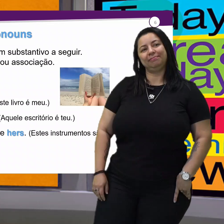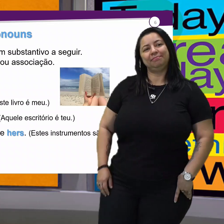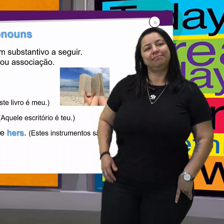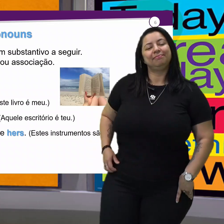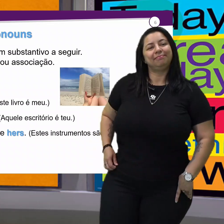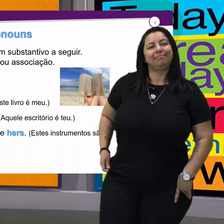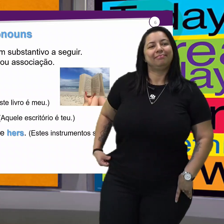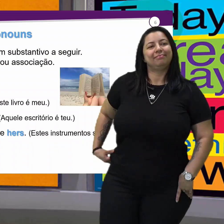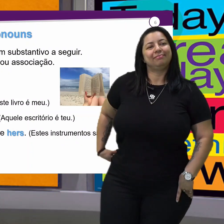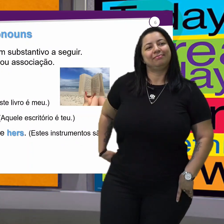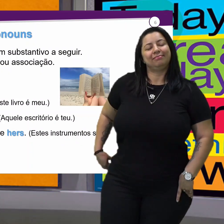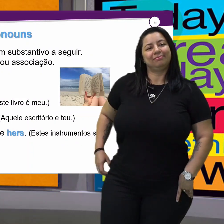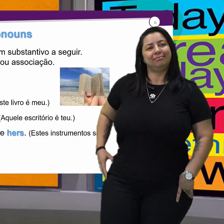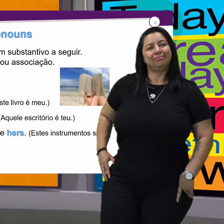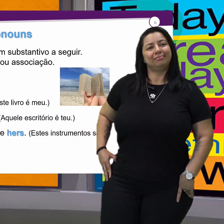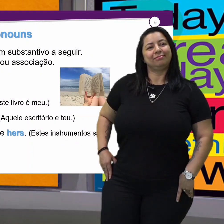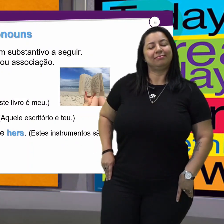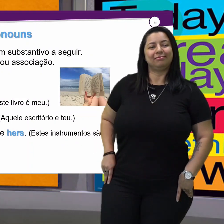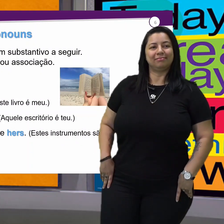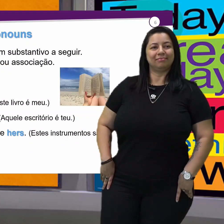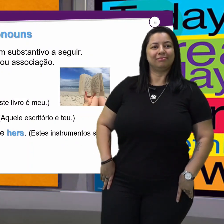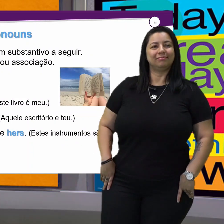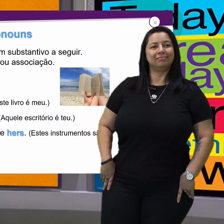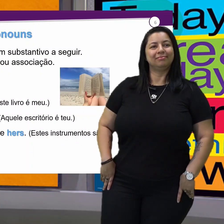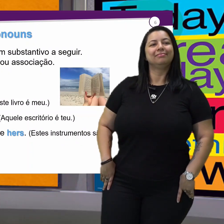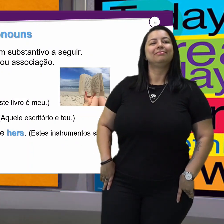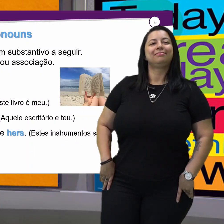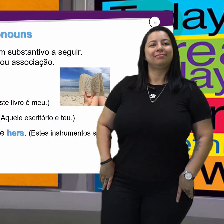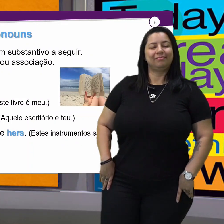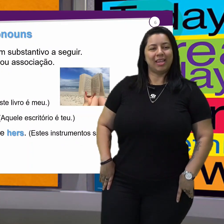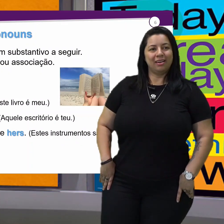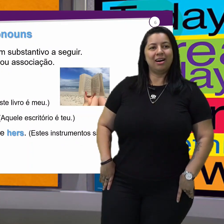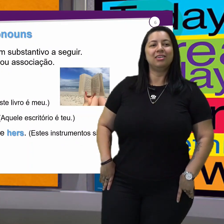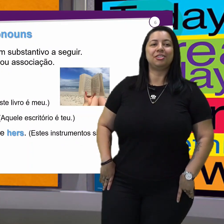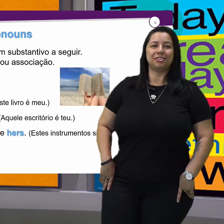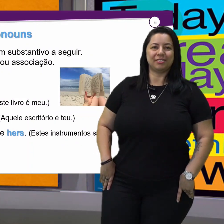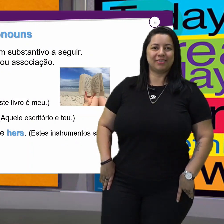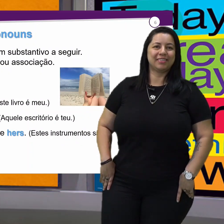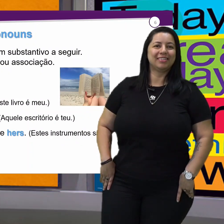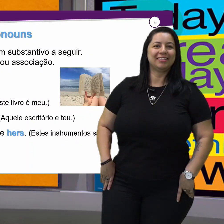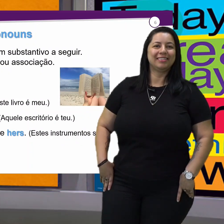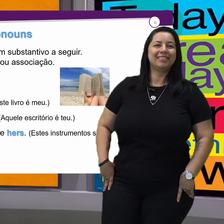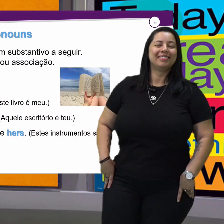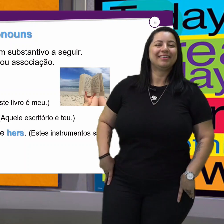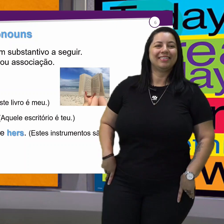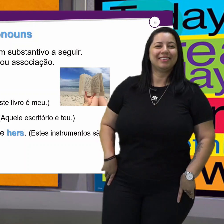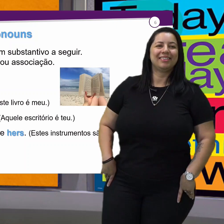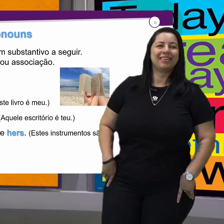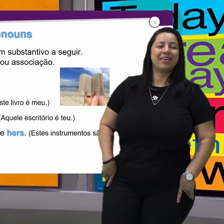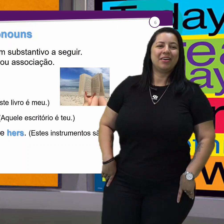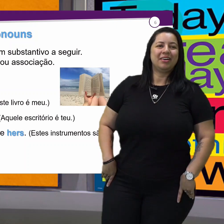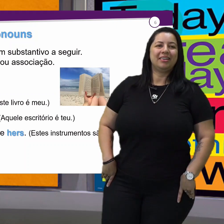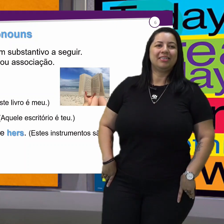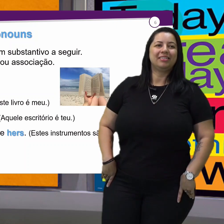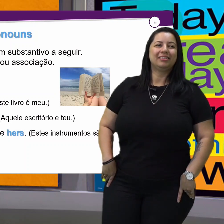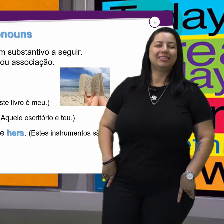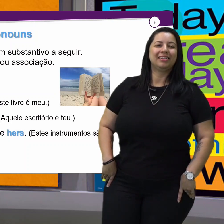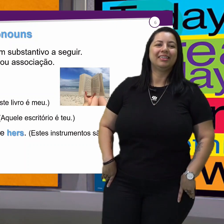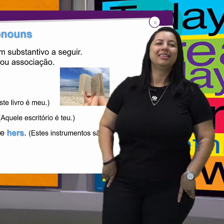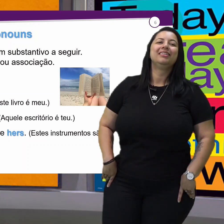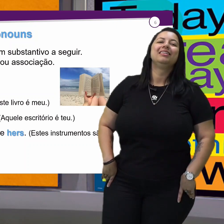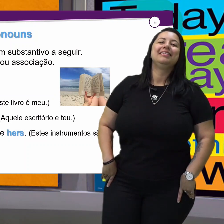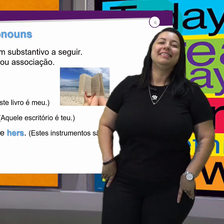Este livro é meu. Aqui é a posse. A posse ele veio antes. Aí eu